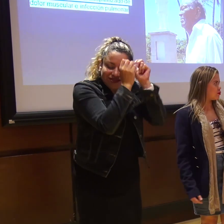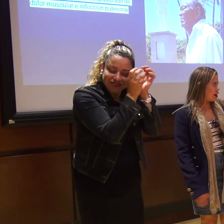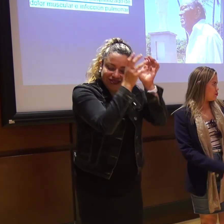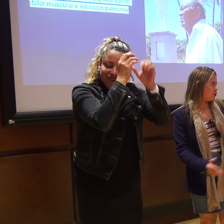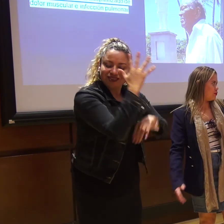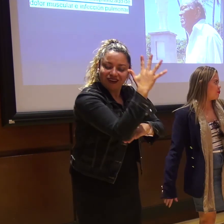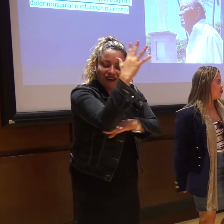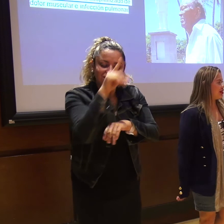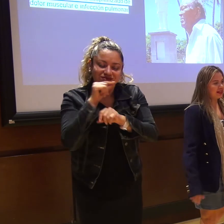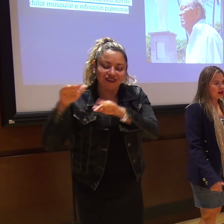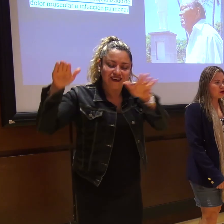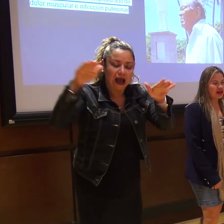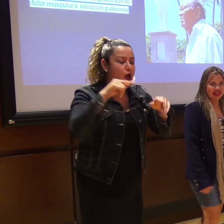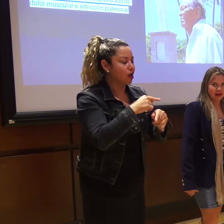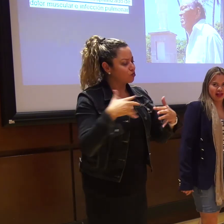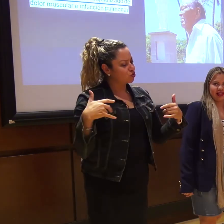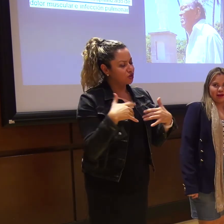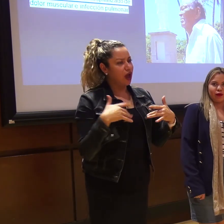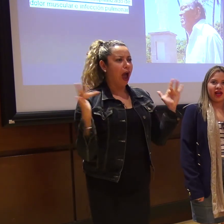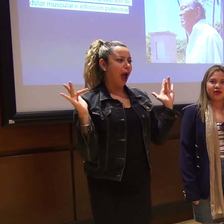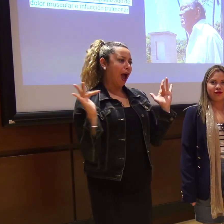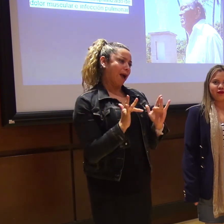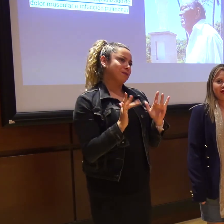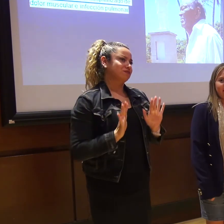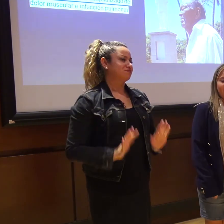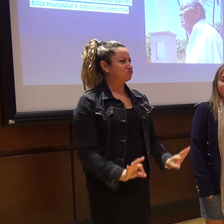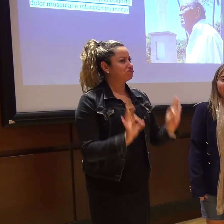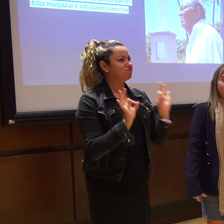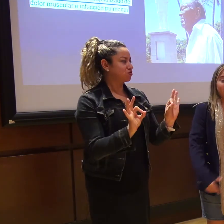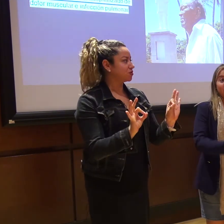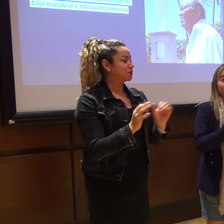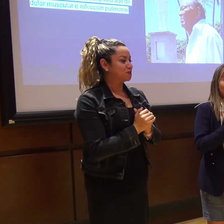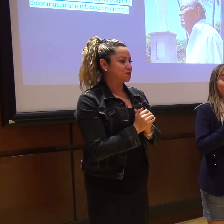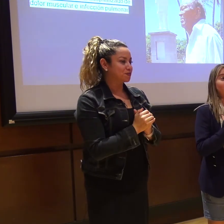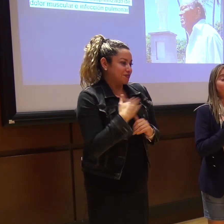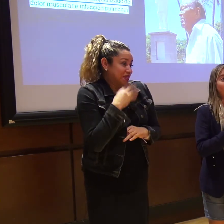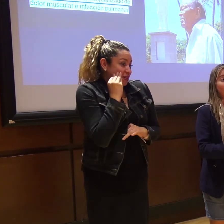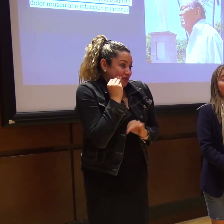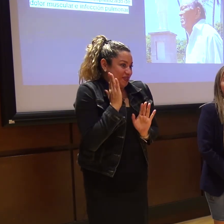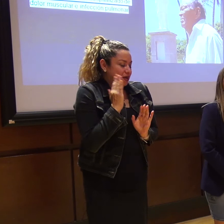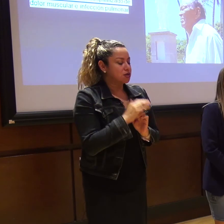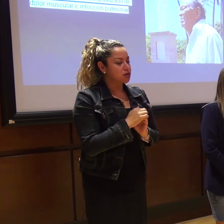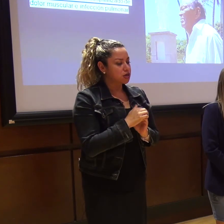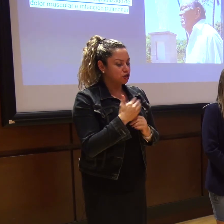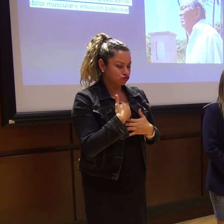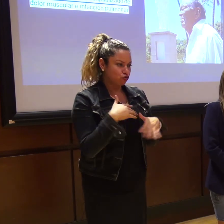música muy, muy conveniente para este tipo de casos. También pues yo valoro mucho esta música porque